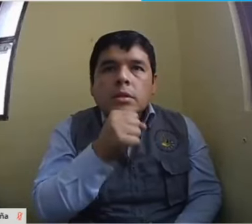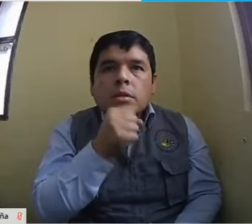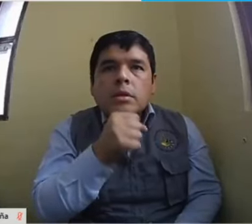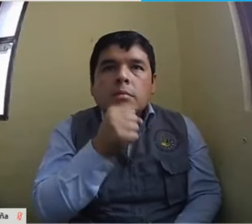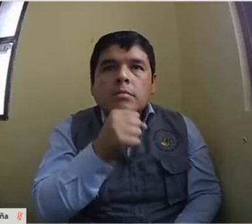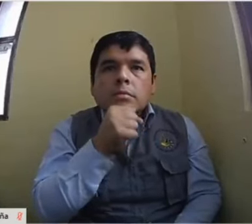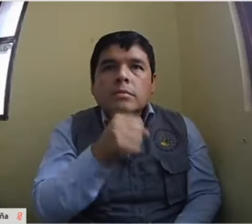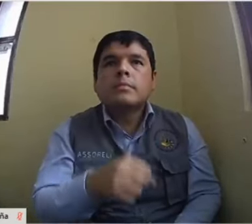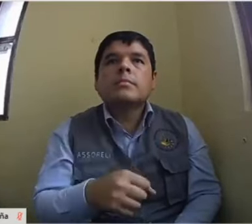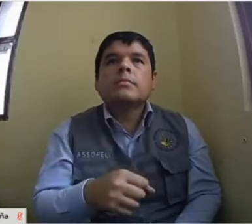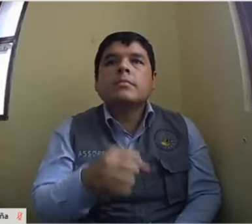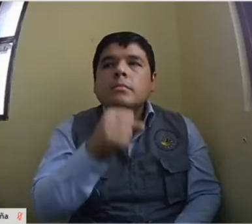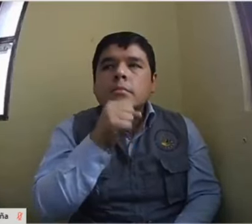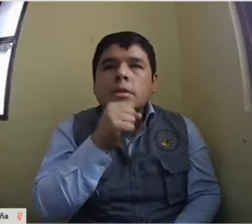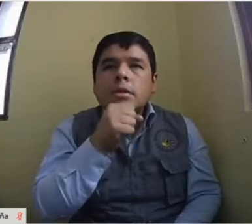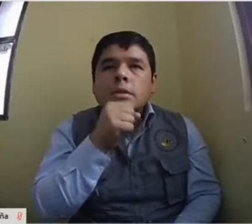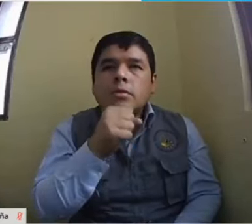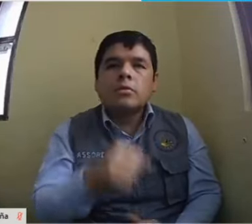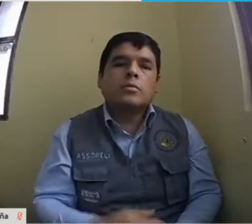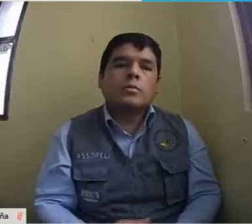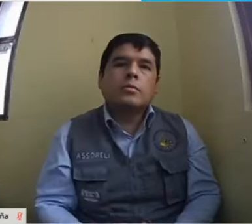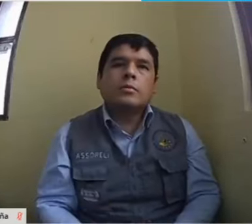Esa es la seña para viejo, para vieja.